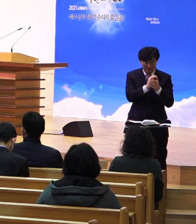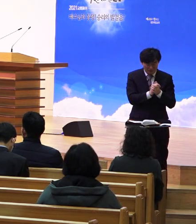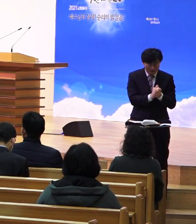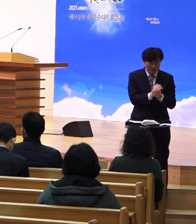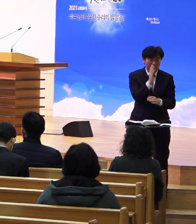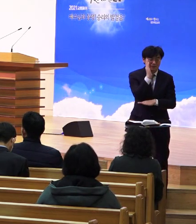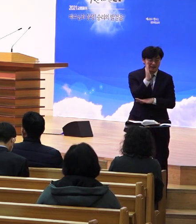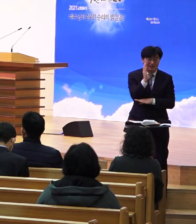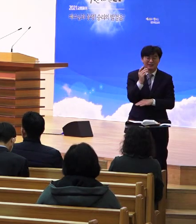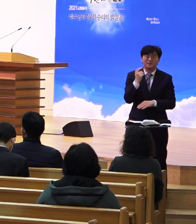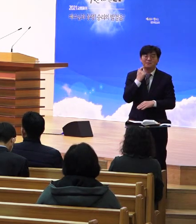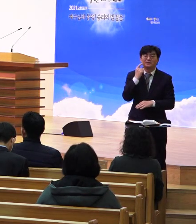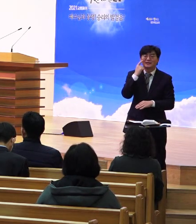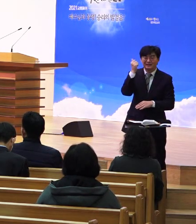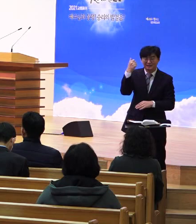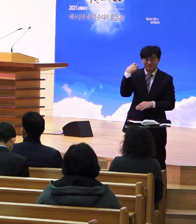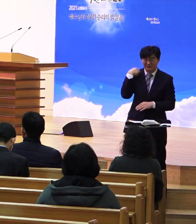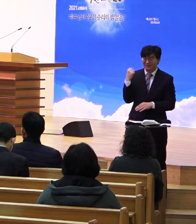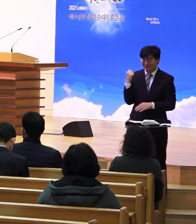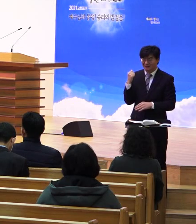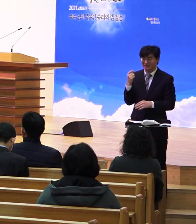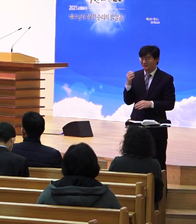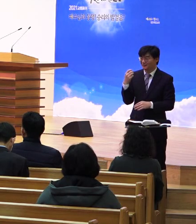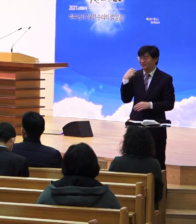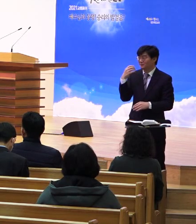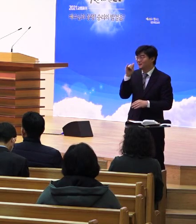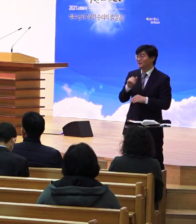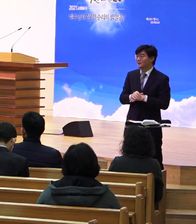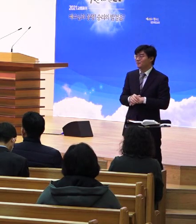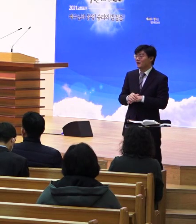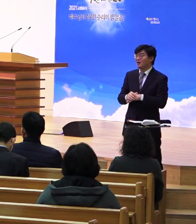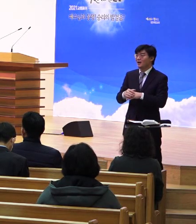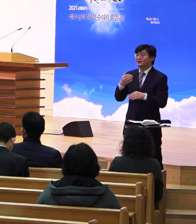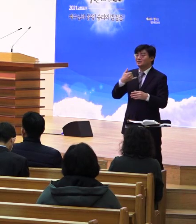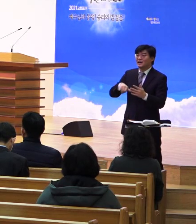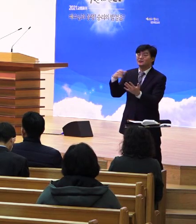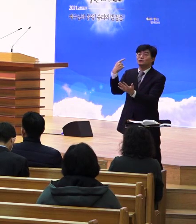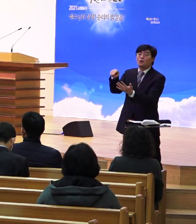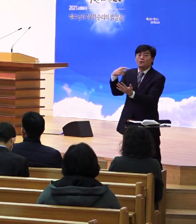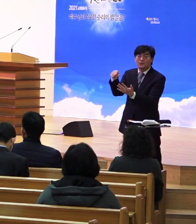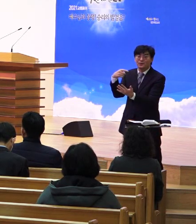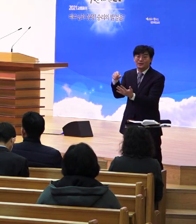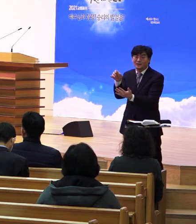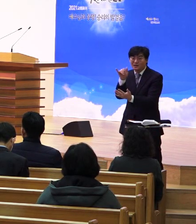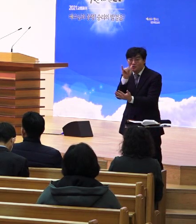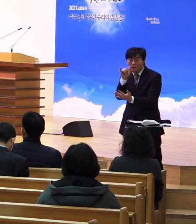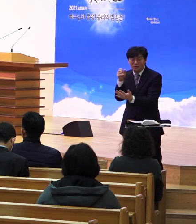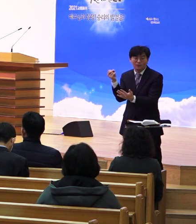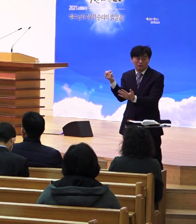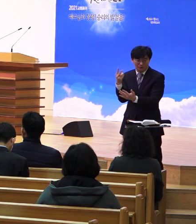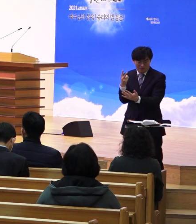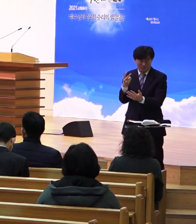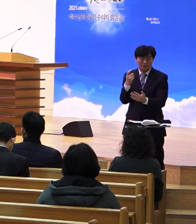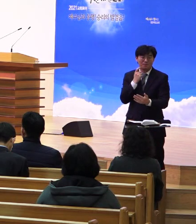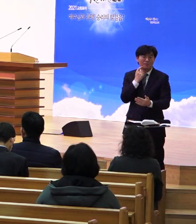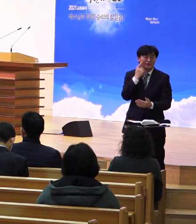그냥 세미나 하니까 뭐 세미나 하나보다 절대 이러시면 안 되고요. 영천제일교회 성도님들이 기도를 해주셔야